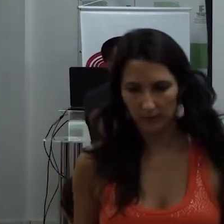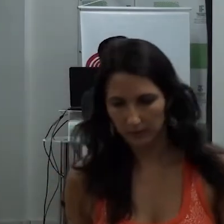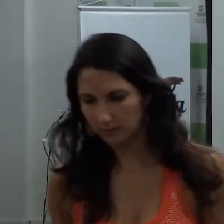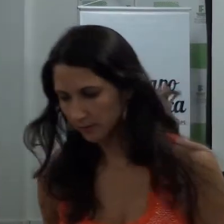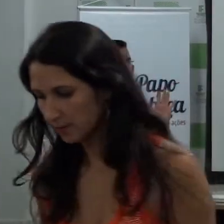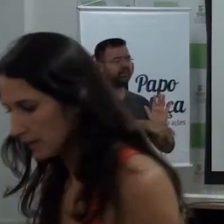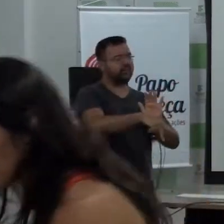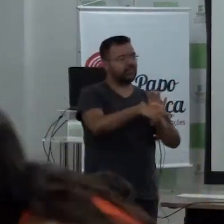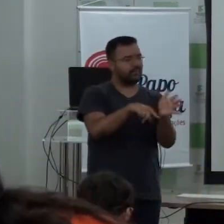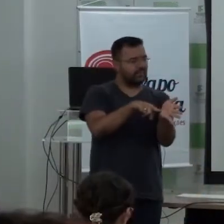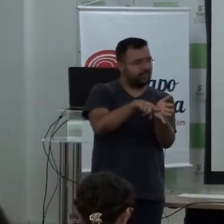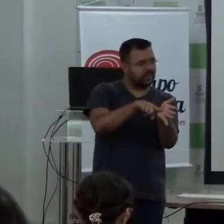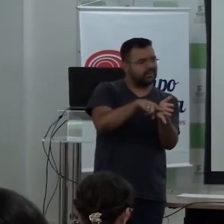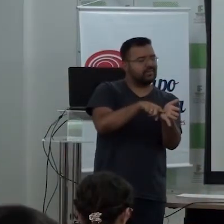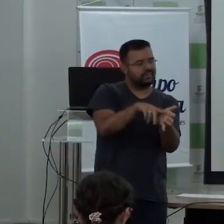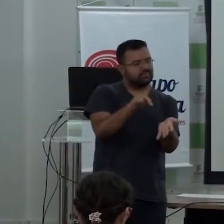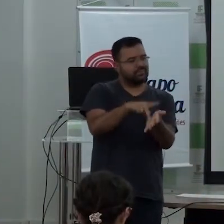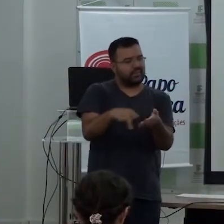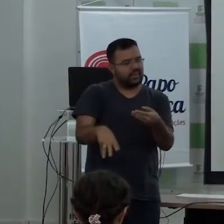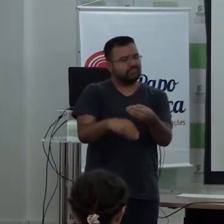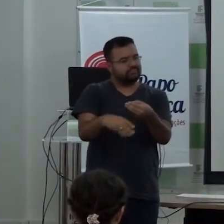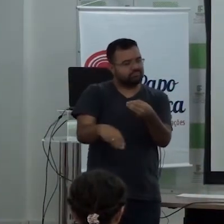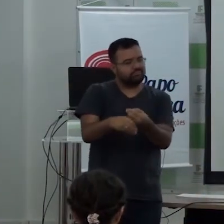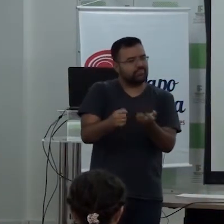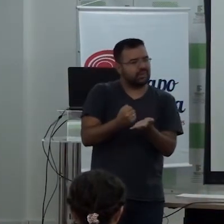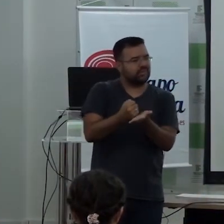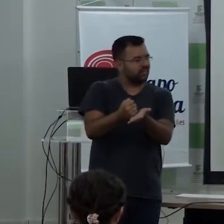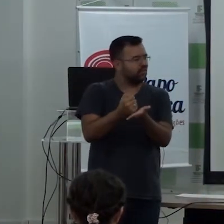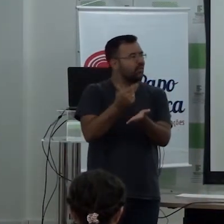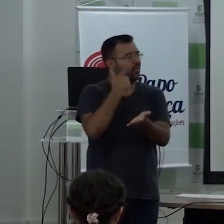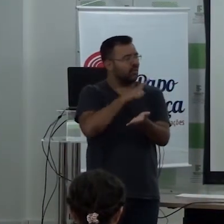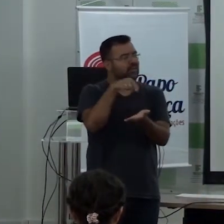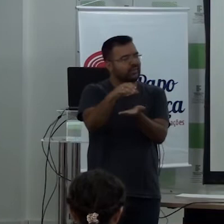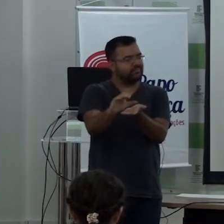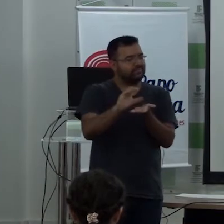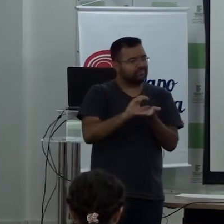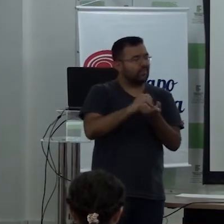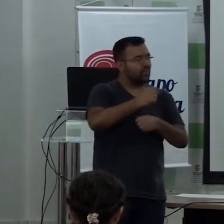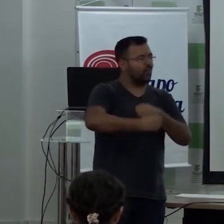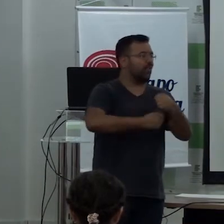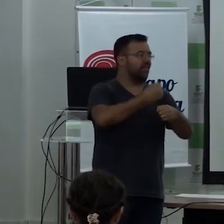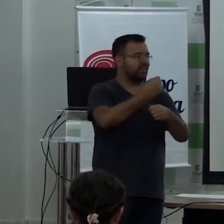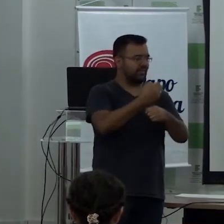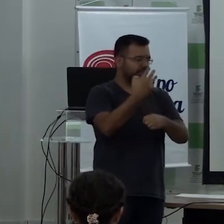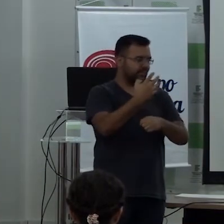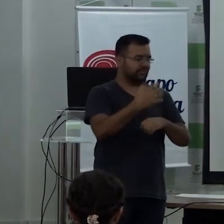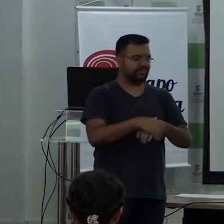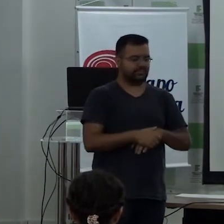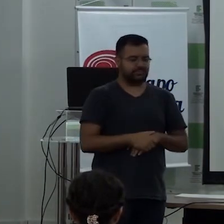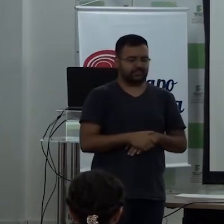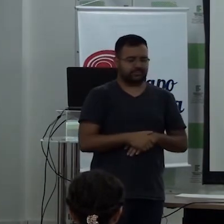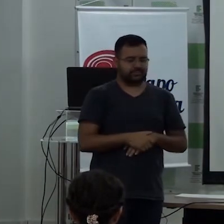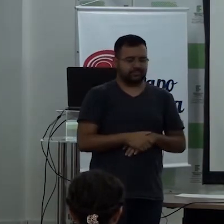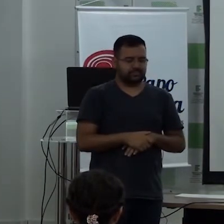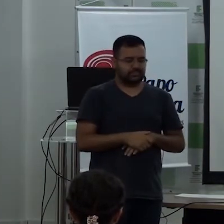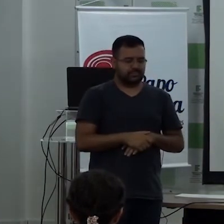nossos pesquisadores, que contribuíram para a gente conseguir uma verba significante para financiar o quarto Concefó.